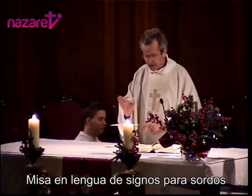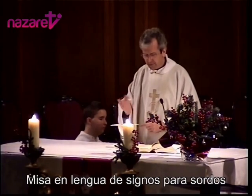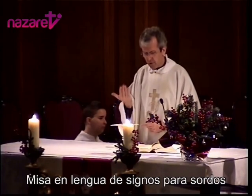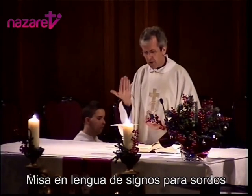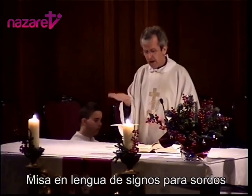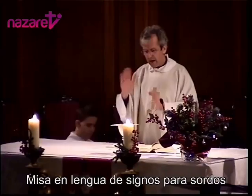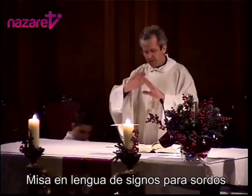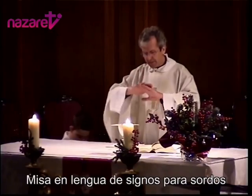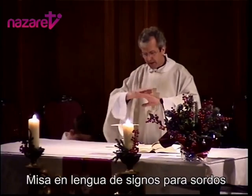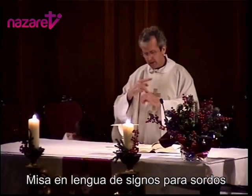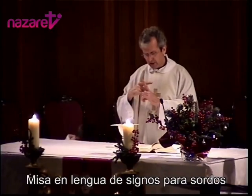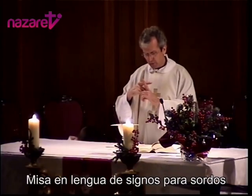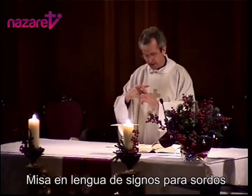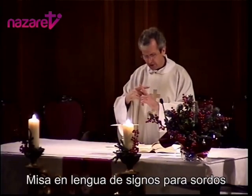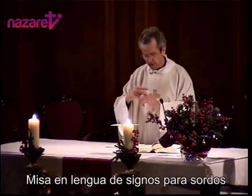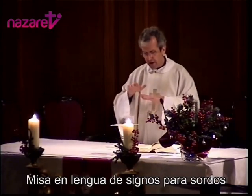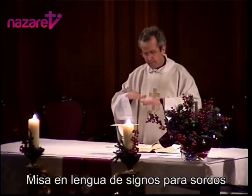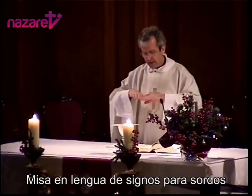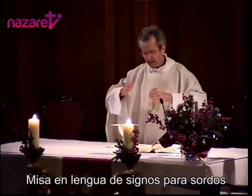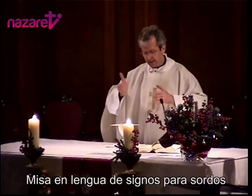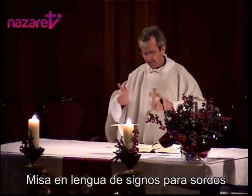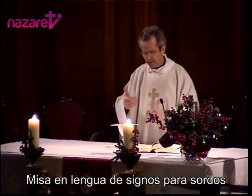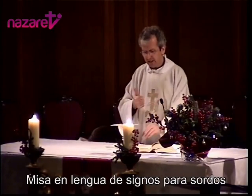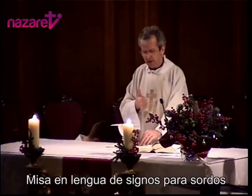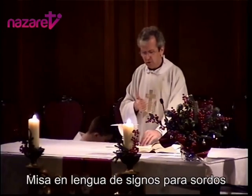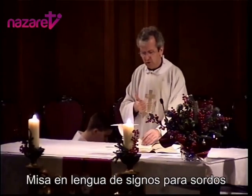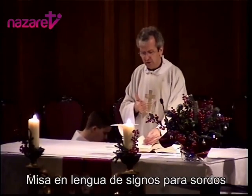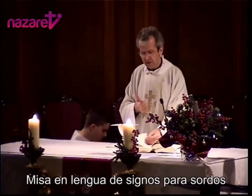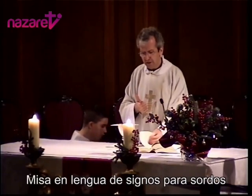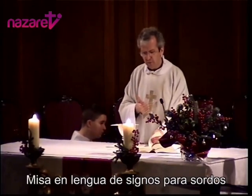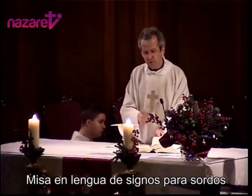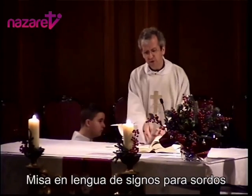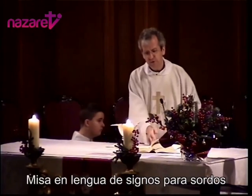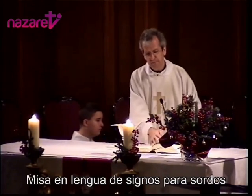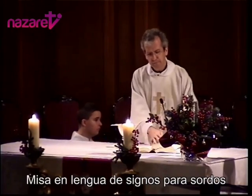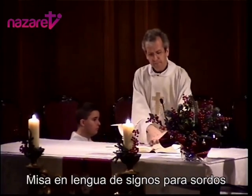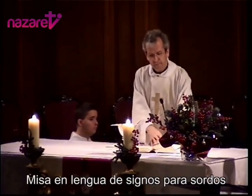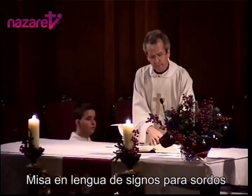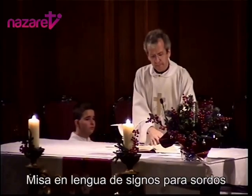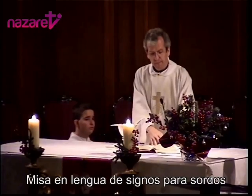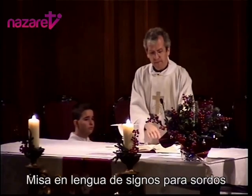Él mismo, la víspera de su pasión, mientras estaba a la mesa con sus discípulos,